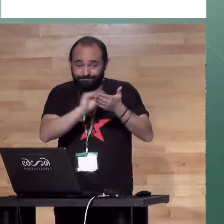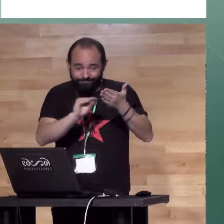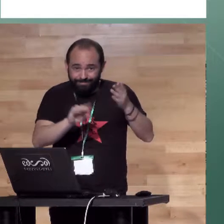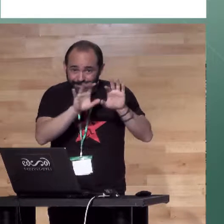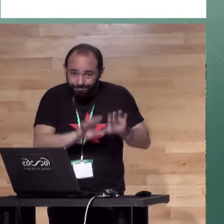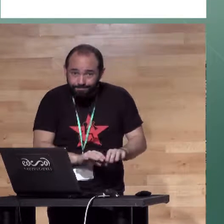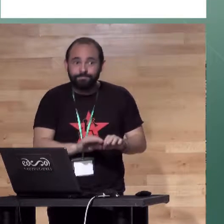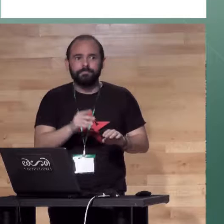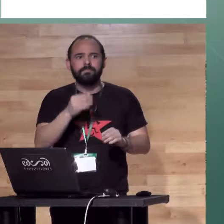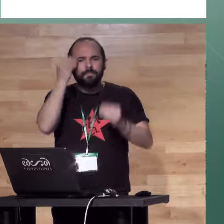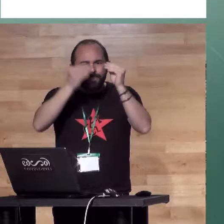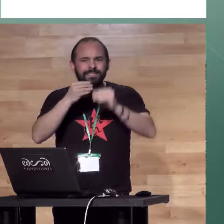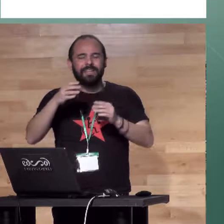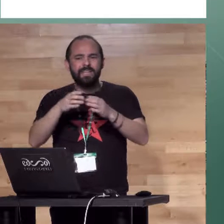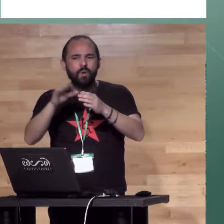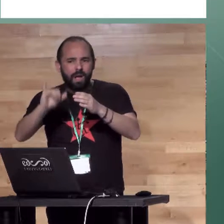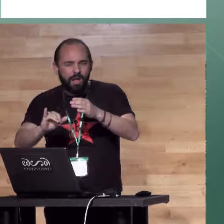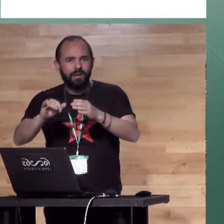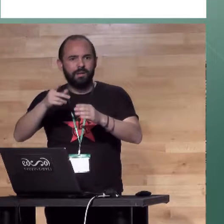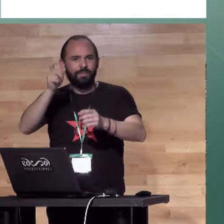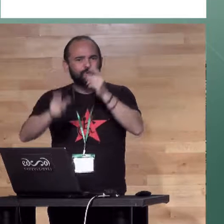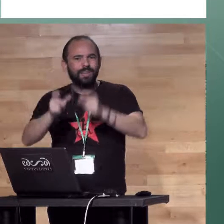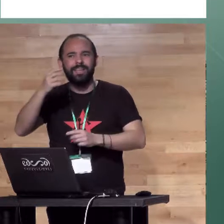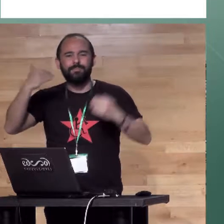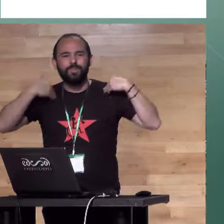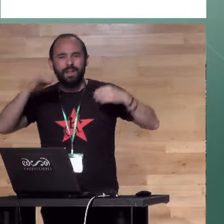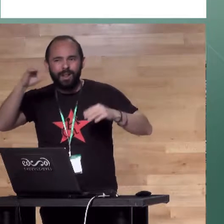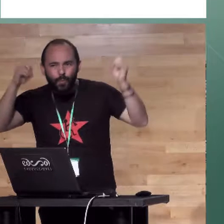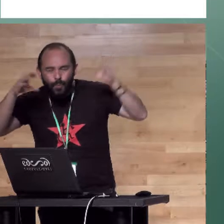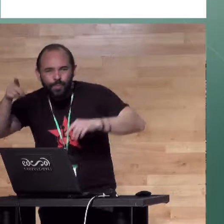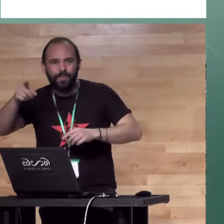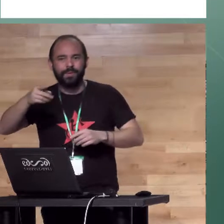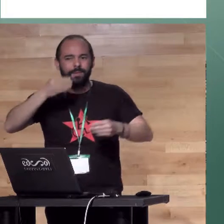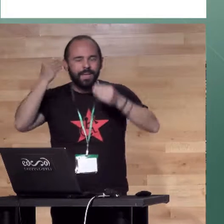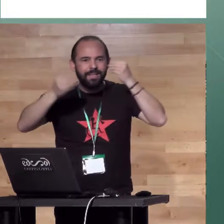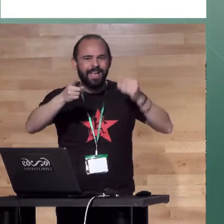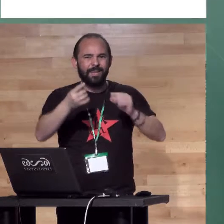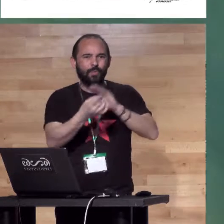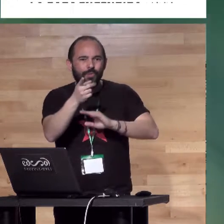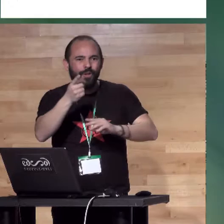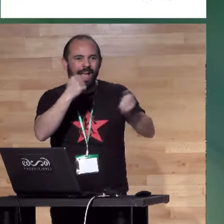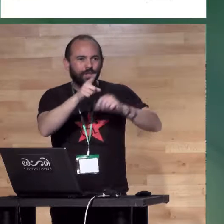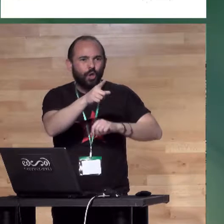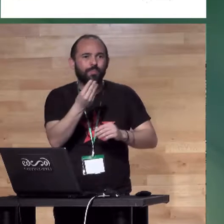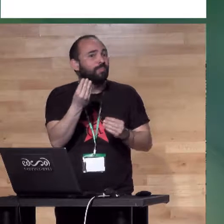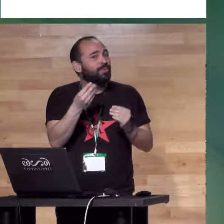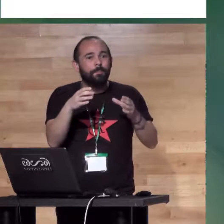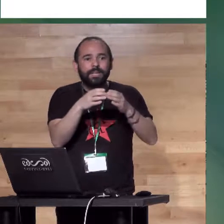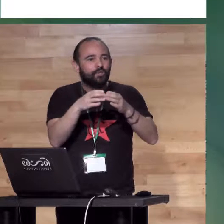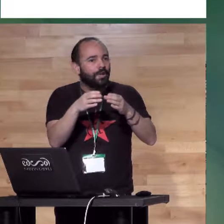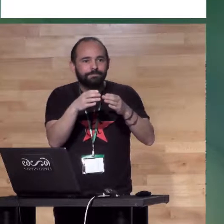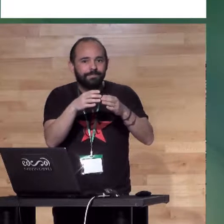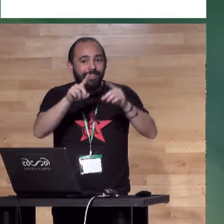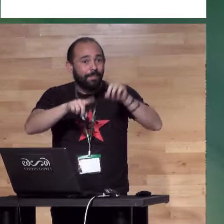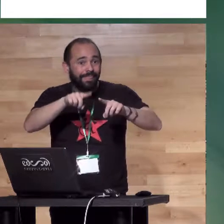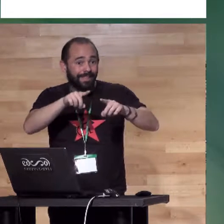Antes de empezar a escribir el guión, a redactar, hay que pensar si tenemos un equipo. ¿Quién va a ser el responsable de la iluminación,